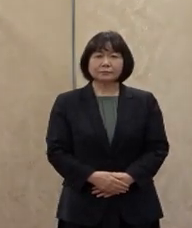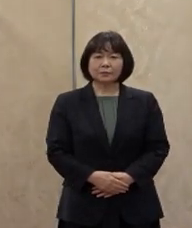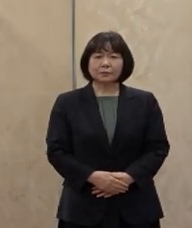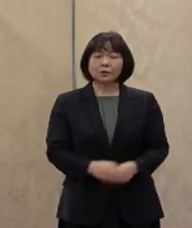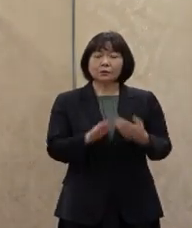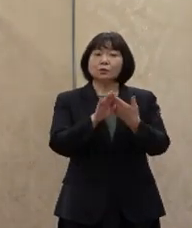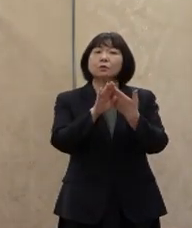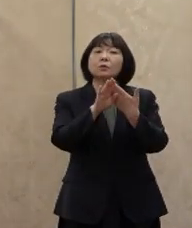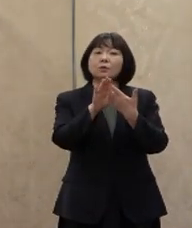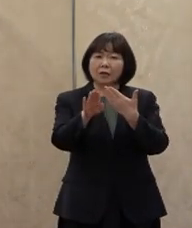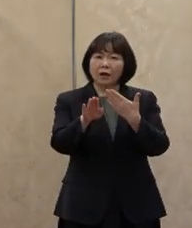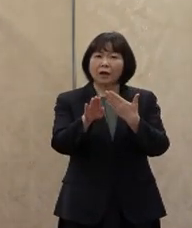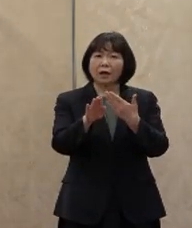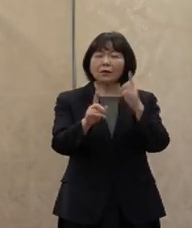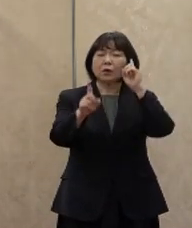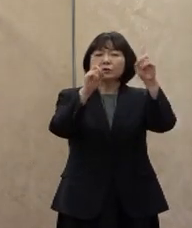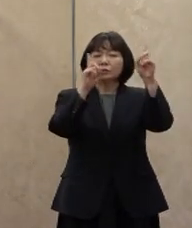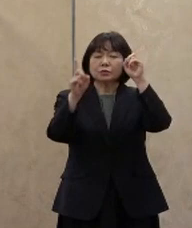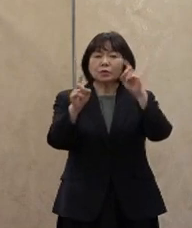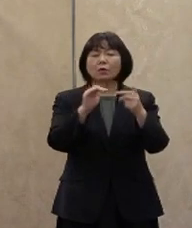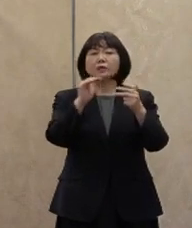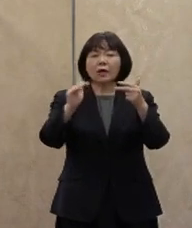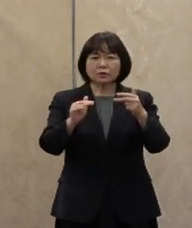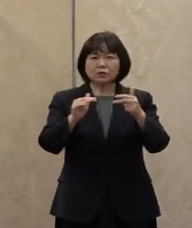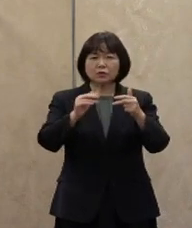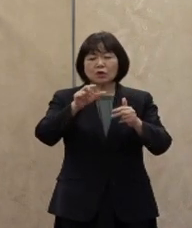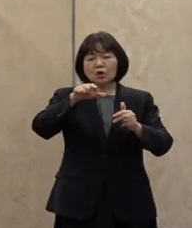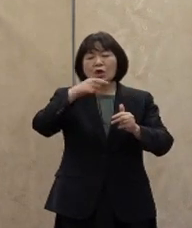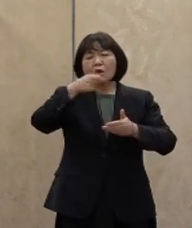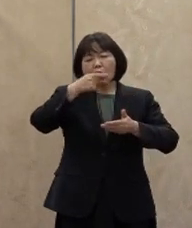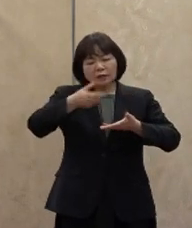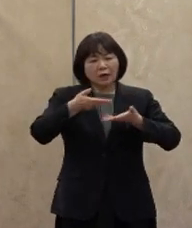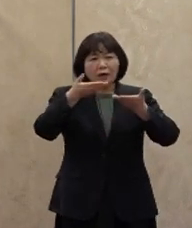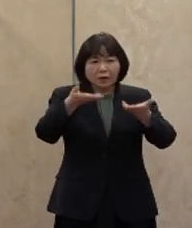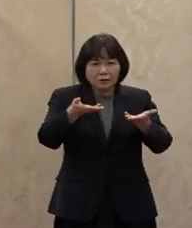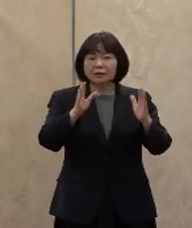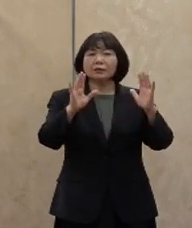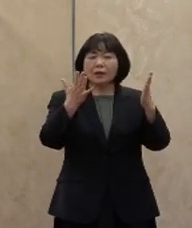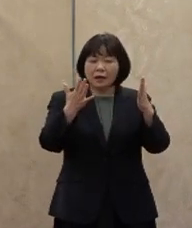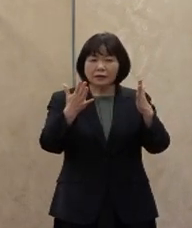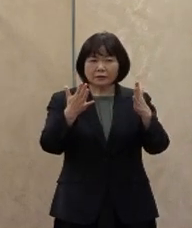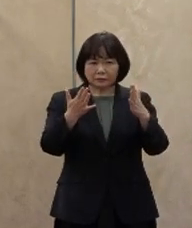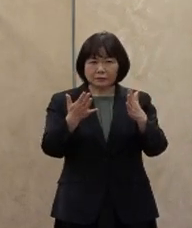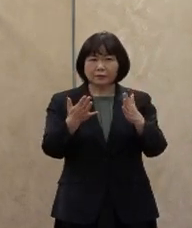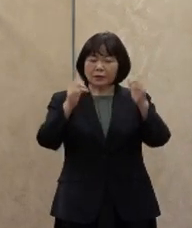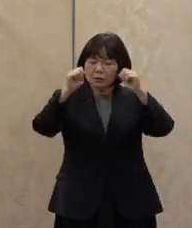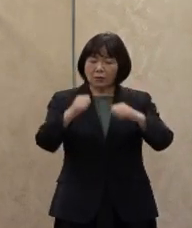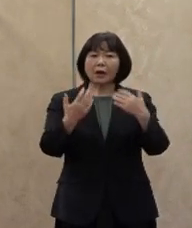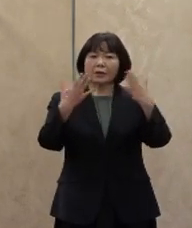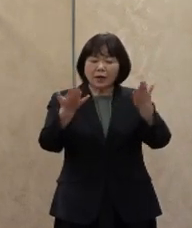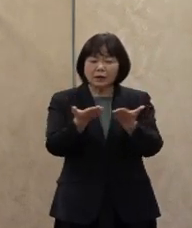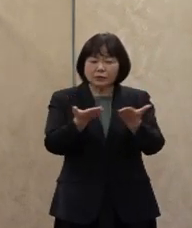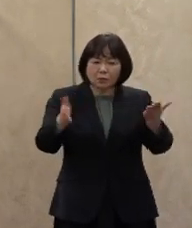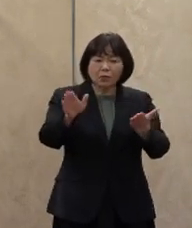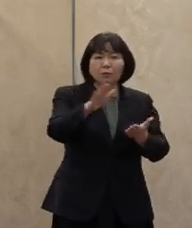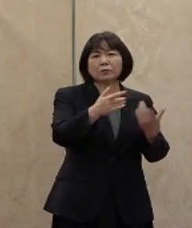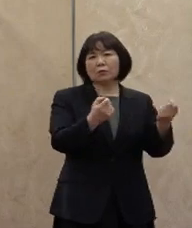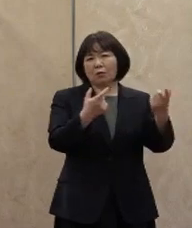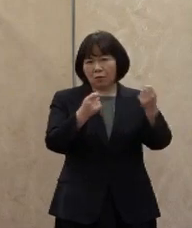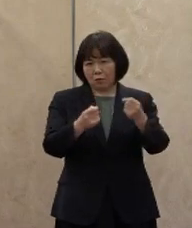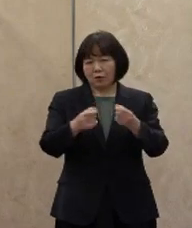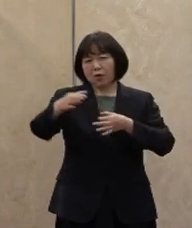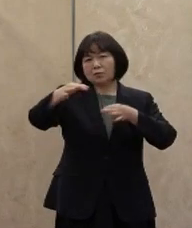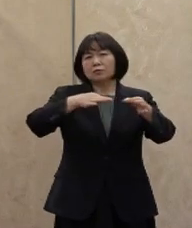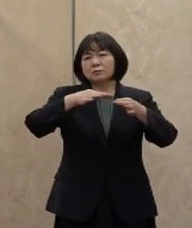その他の、遊興施設、お酒の提供をしない飲食店業の許可を取っていない、遊興施設もそうですし、物